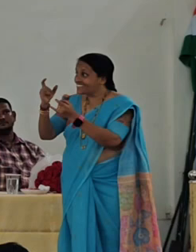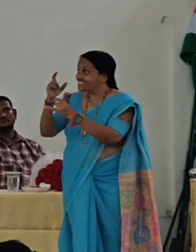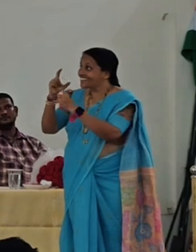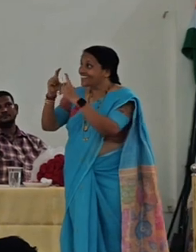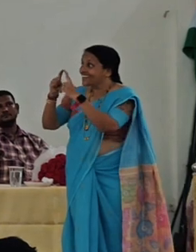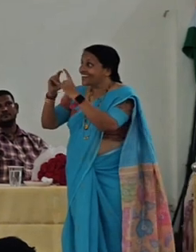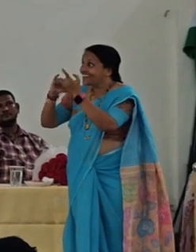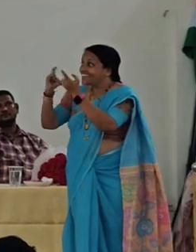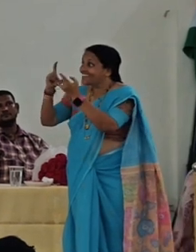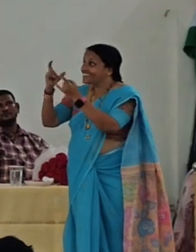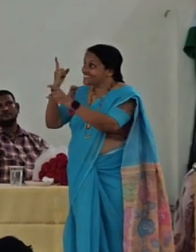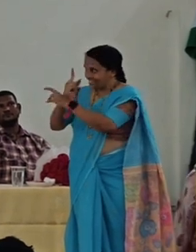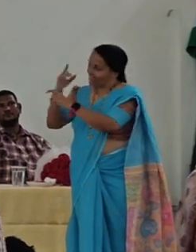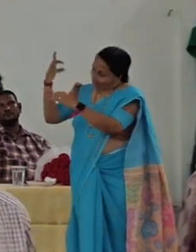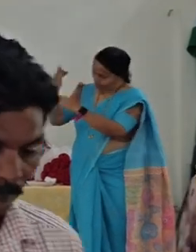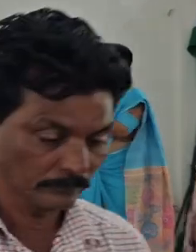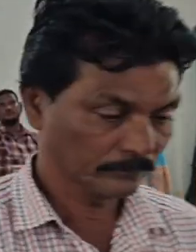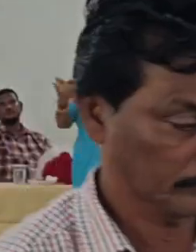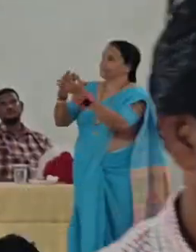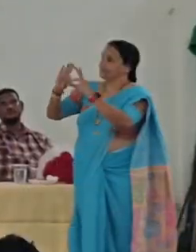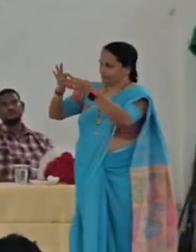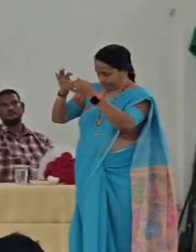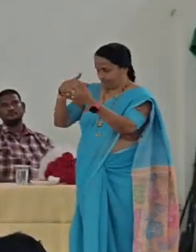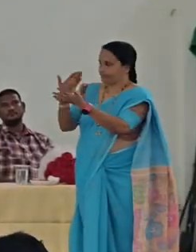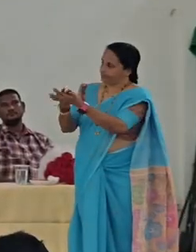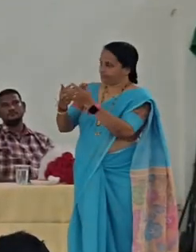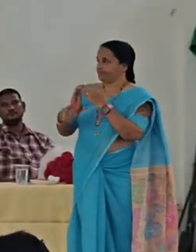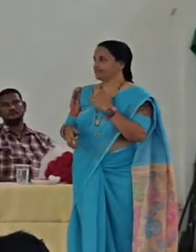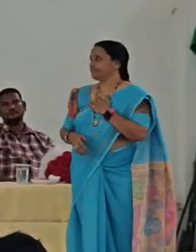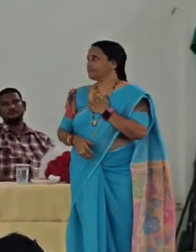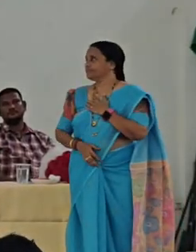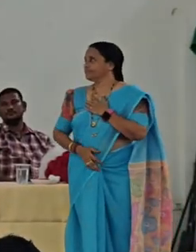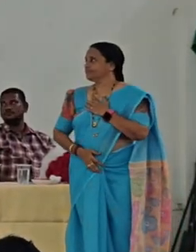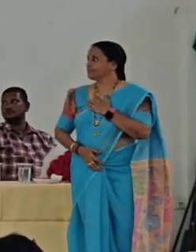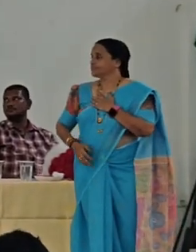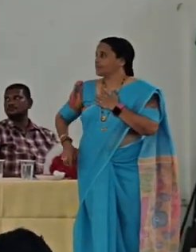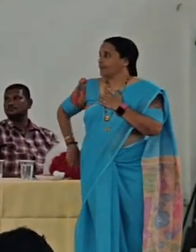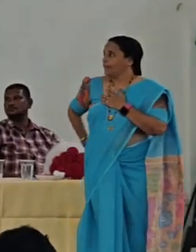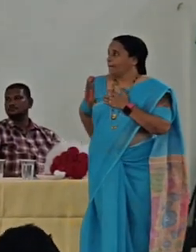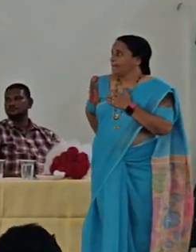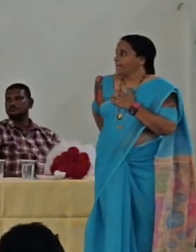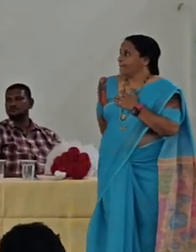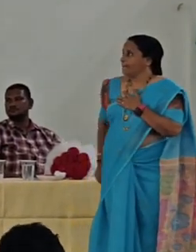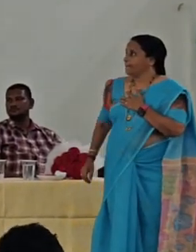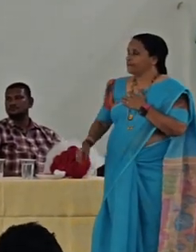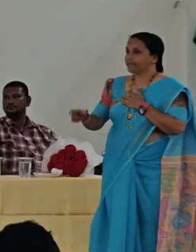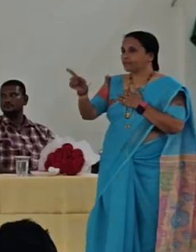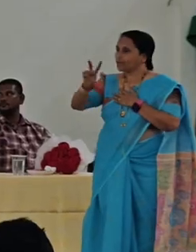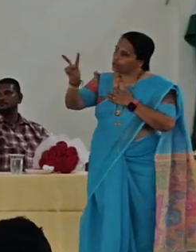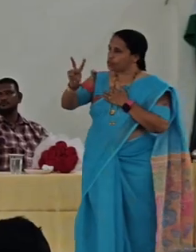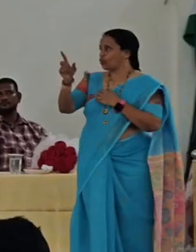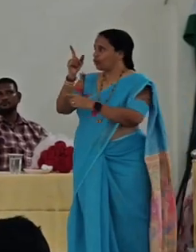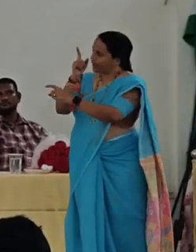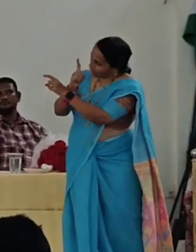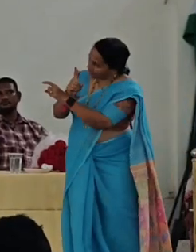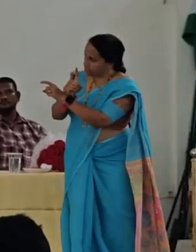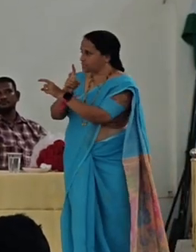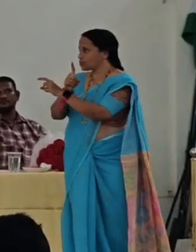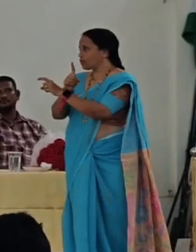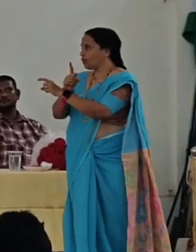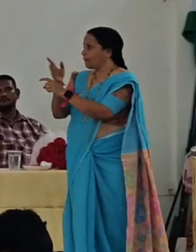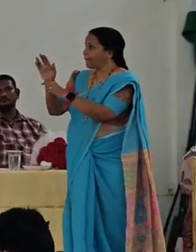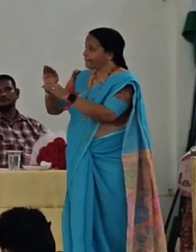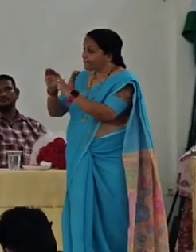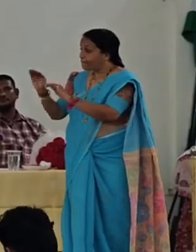ఉన్న ఖాళీలు కూడా మనం ఎల్లుండి అపాయింట్మెంట్ ఆర్డర్స్ ఇస్తున్నాము. కాబట్టి తల్లిదండ్రులు ఉపాధ్యాయుల పాత్ర